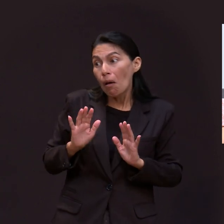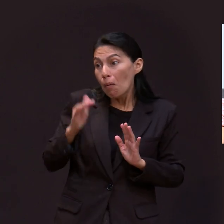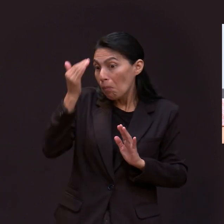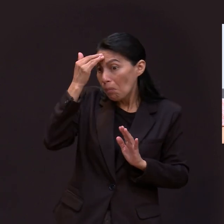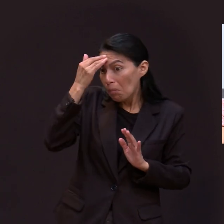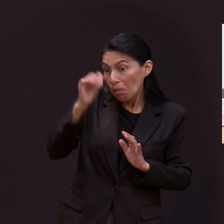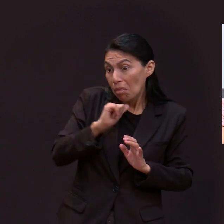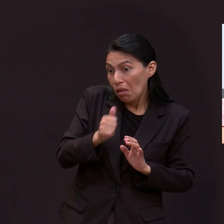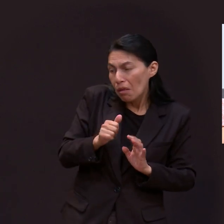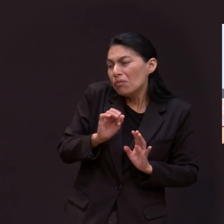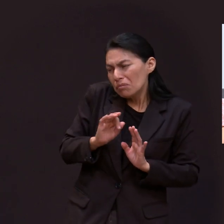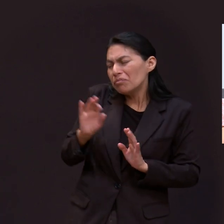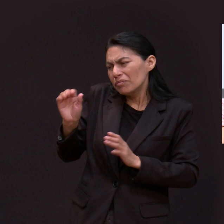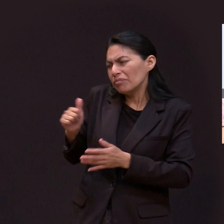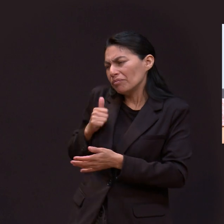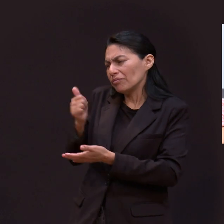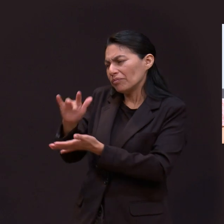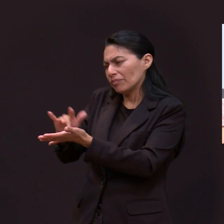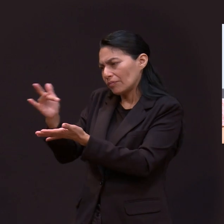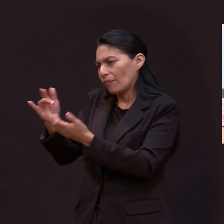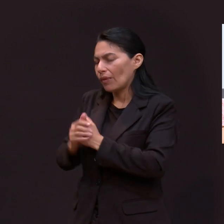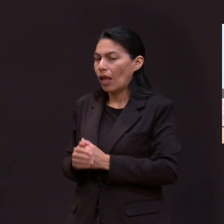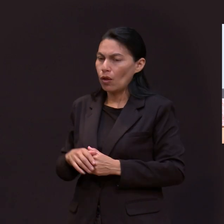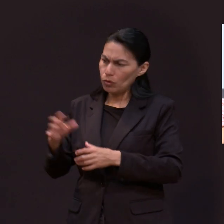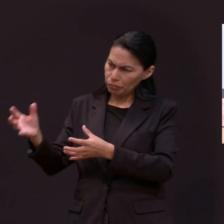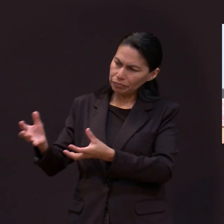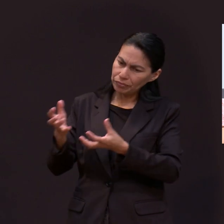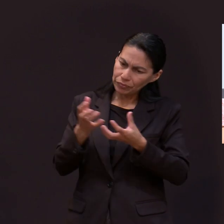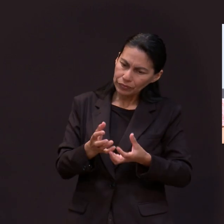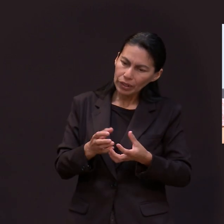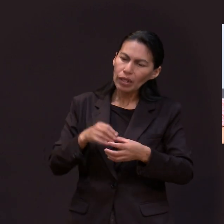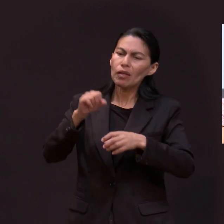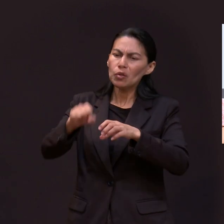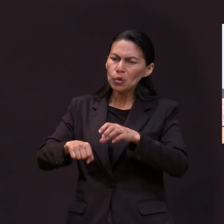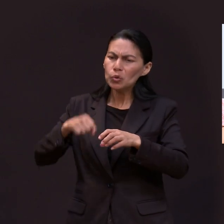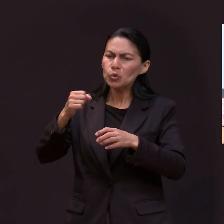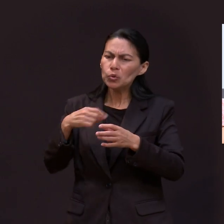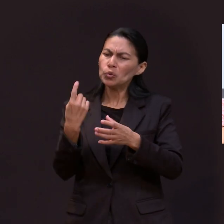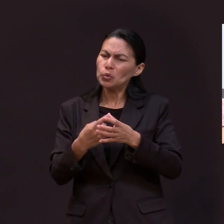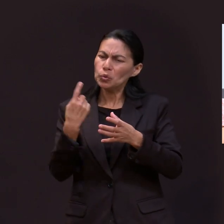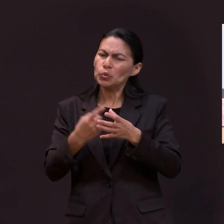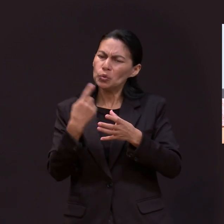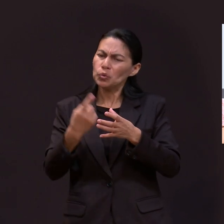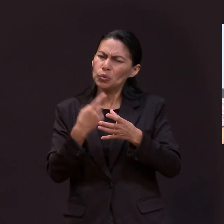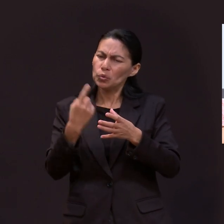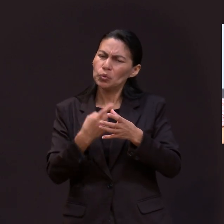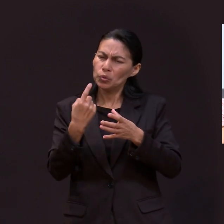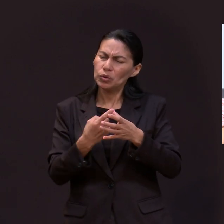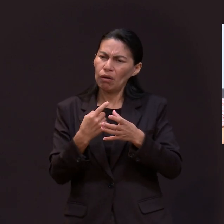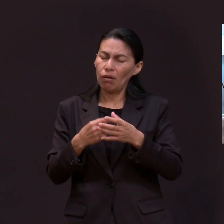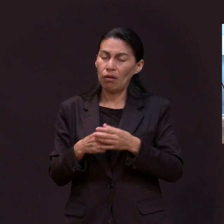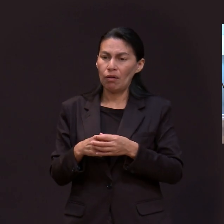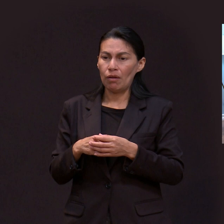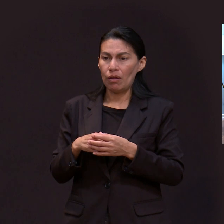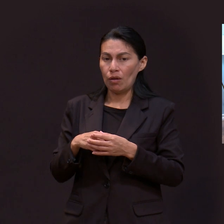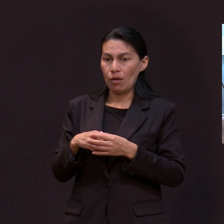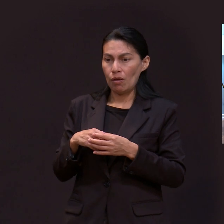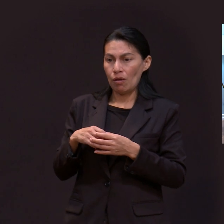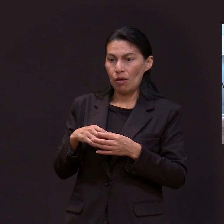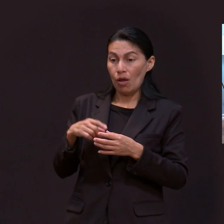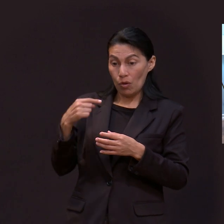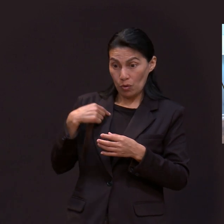empecé a vender más porque ya era más fácil moler pastores llegó a